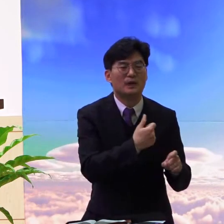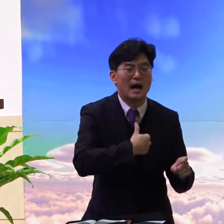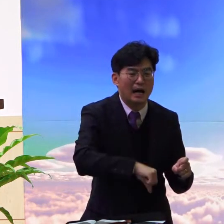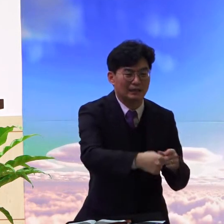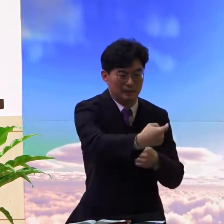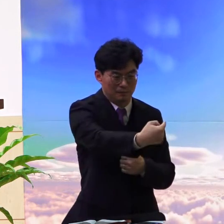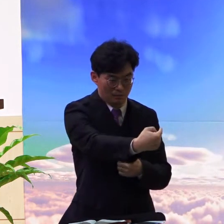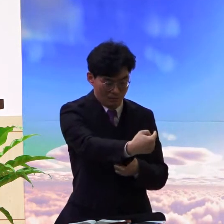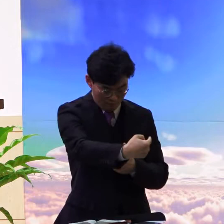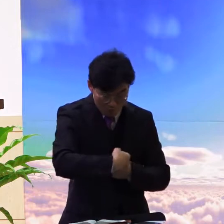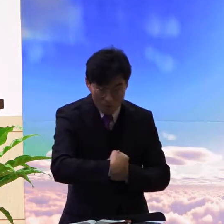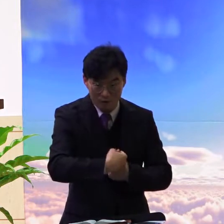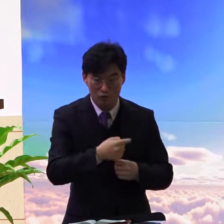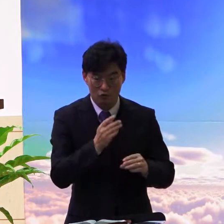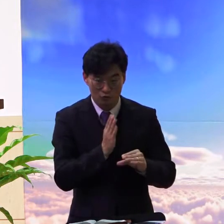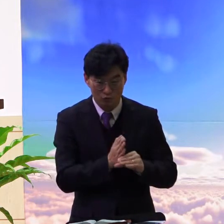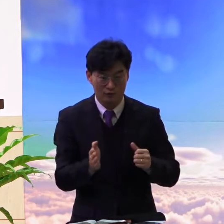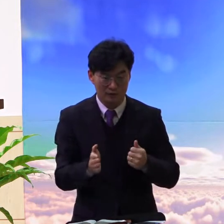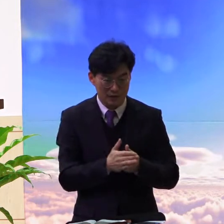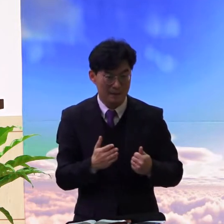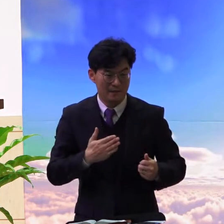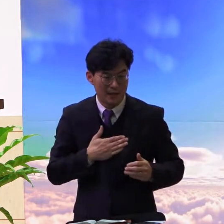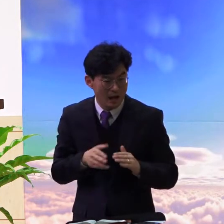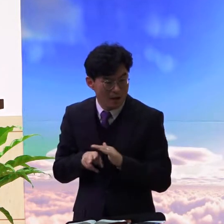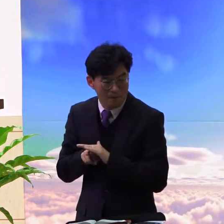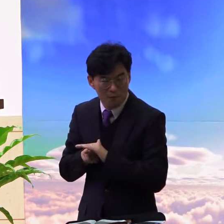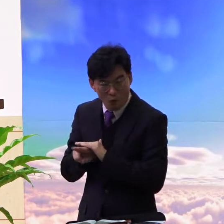마치 원수가 자기를 죽이려고 하는